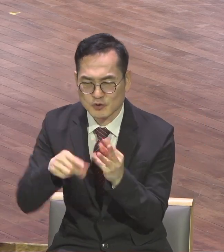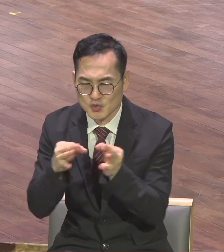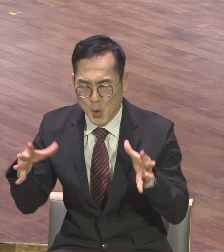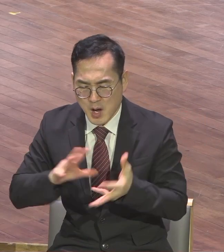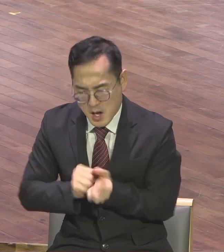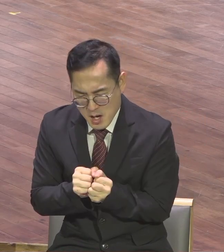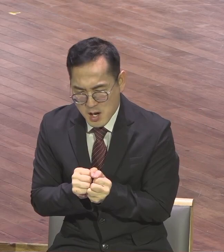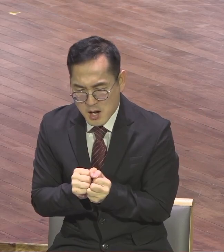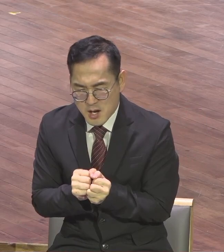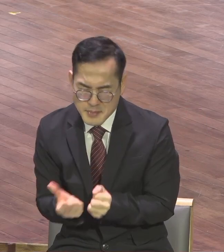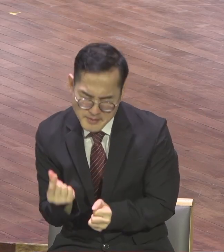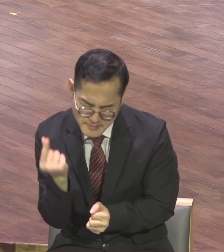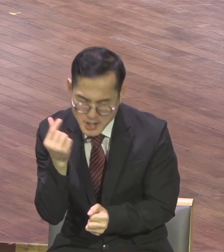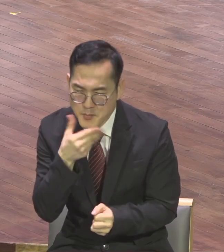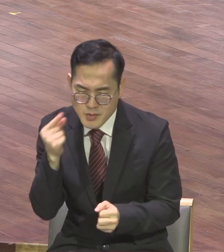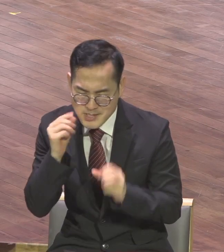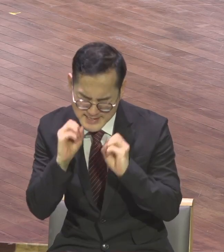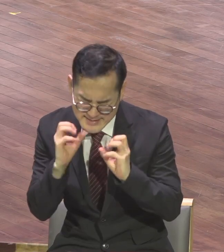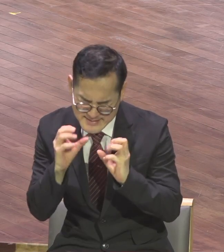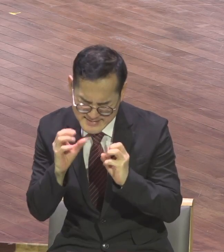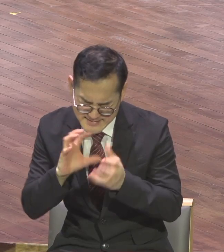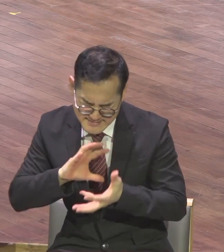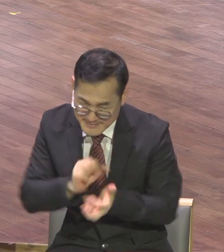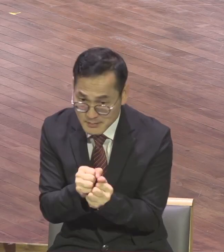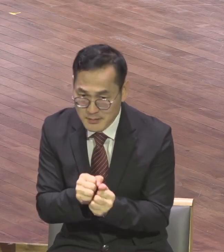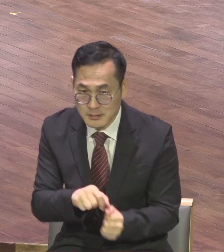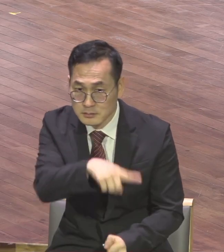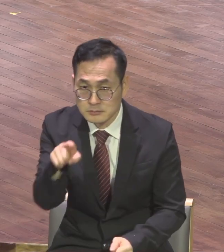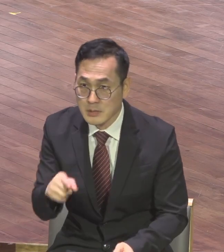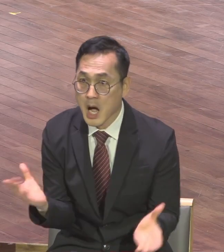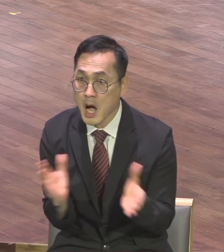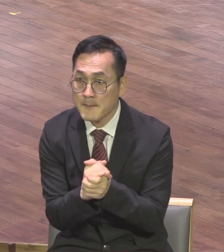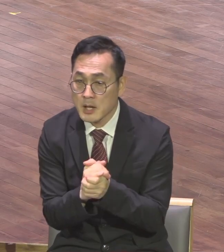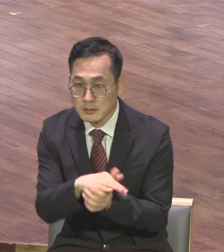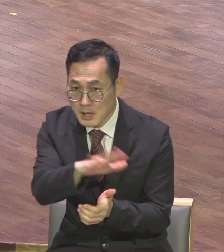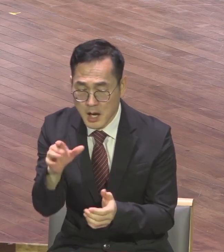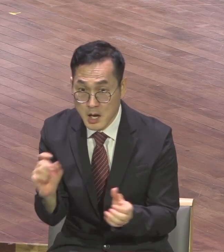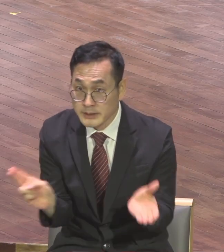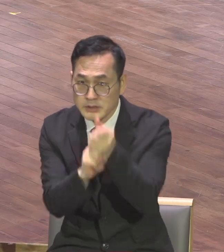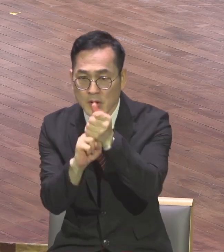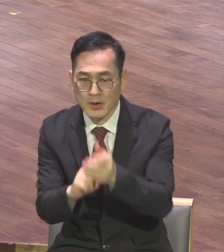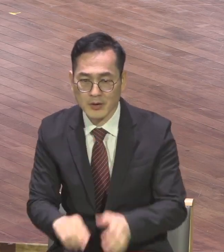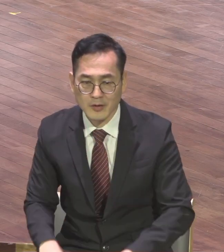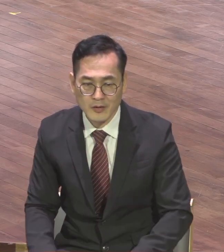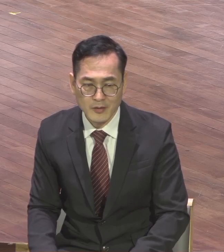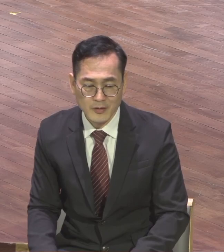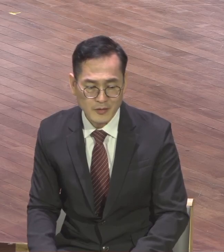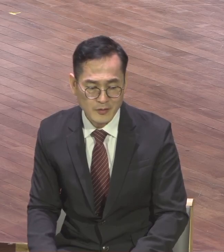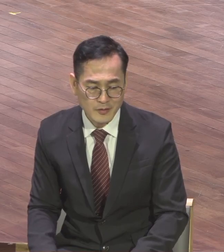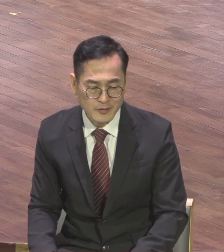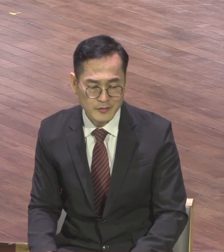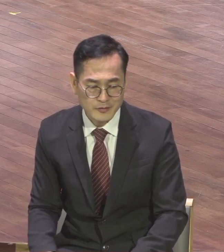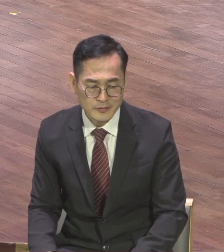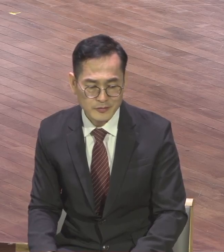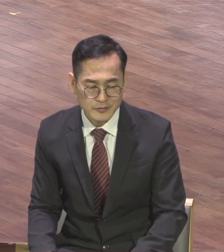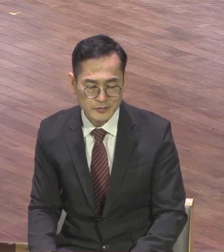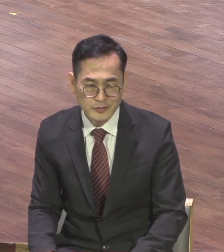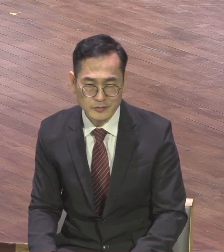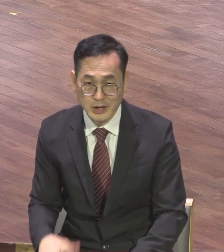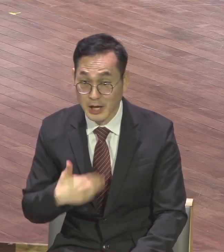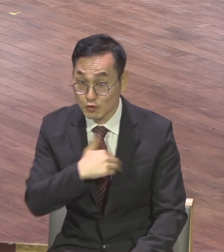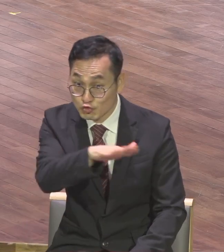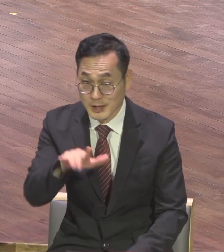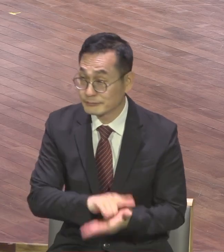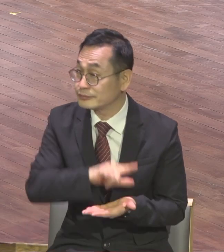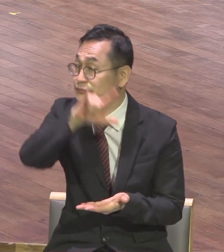엄청난 현장 역사에 났어요. 우리는 뭐 가봐야 한 주밖에 안 오잖아요. 캠프가 한 주인데 한 주 사이에